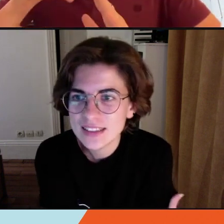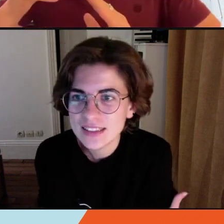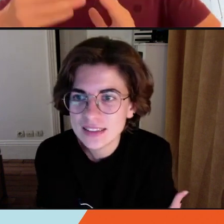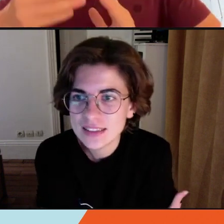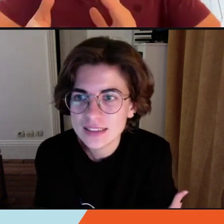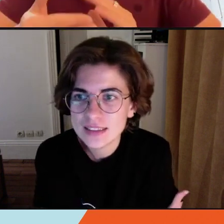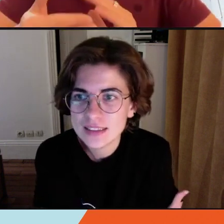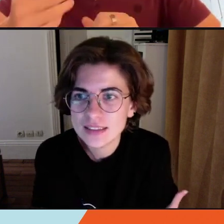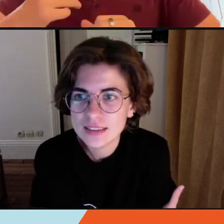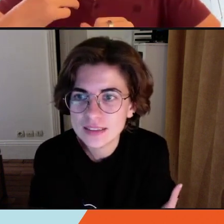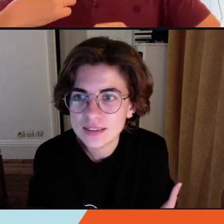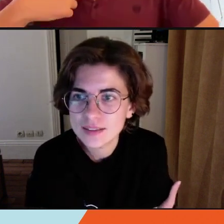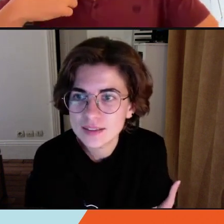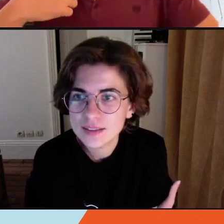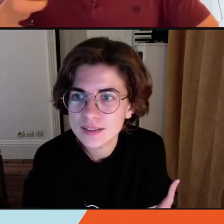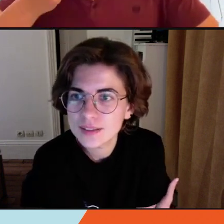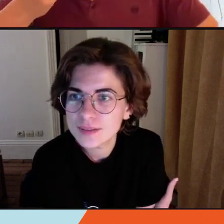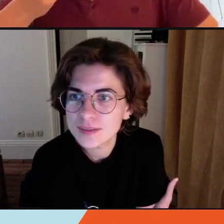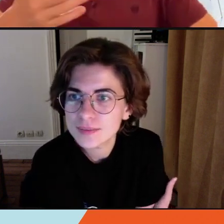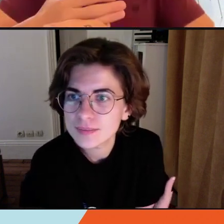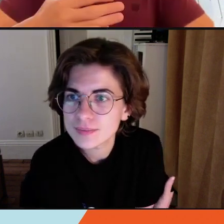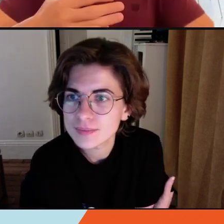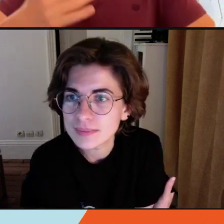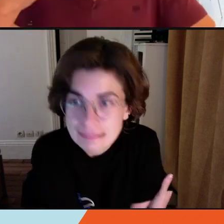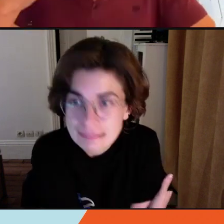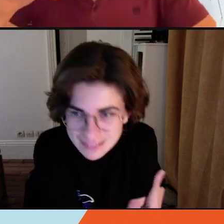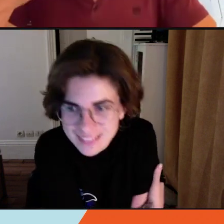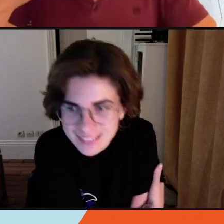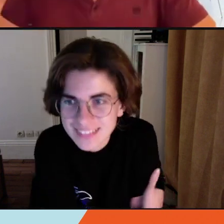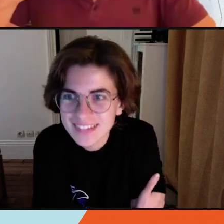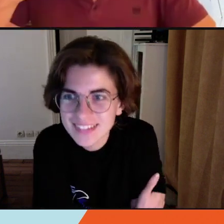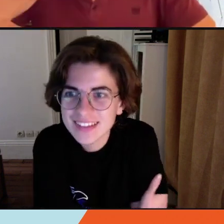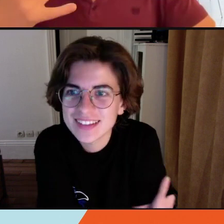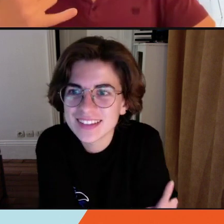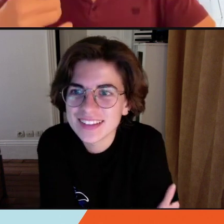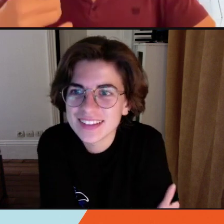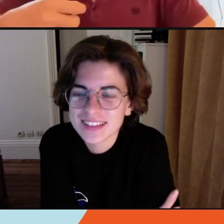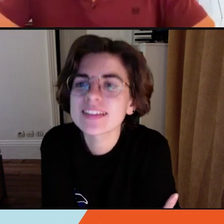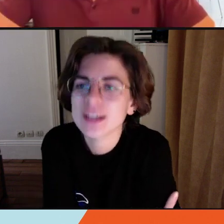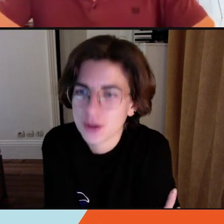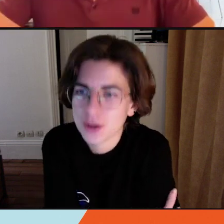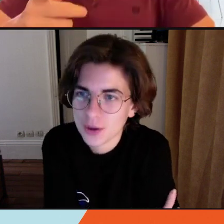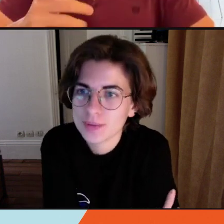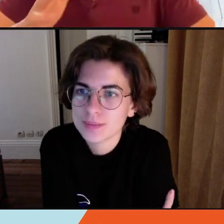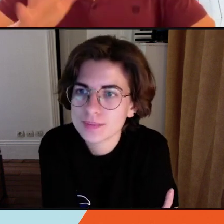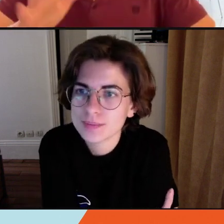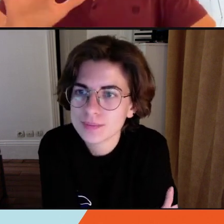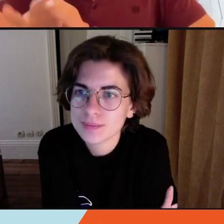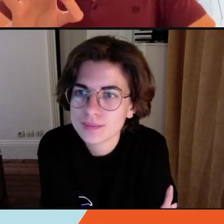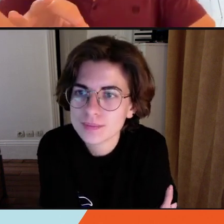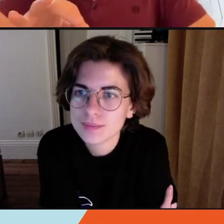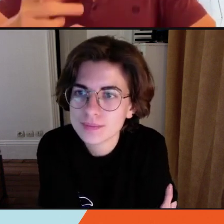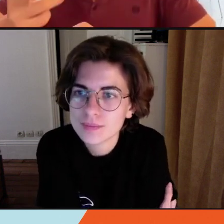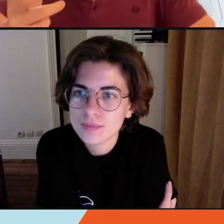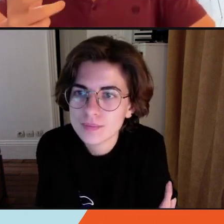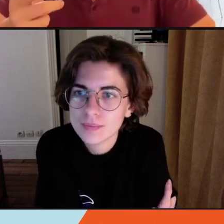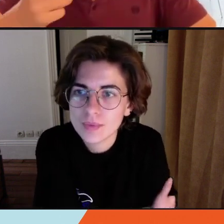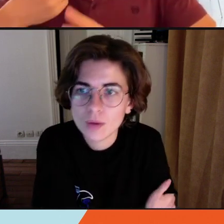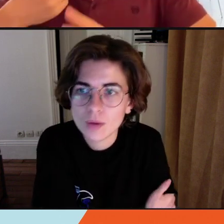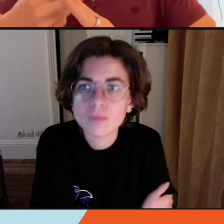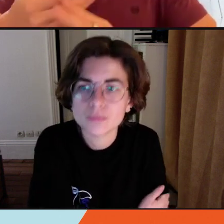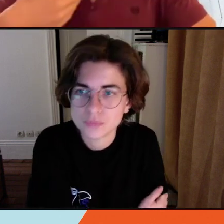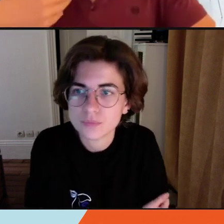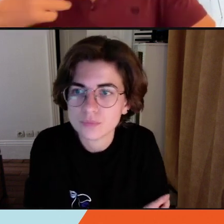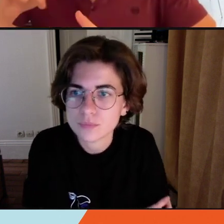demi, donc il faut que j'aille manger avant. J'ai d'autres appels. Mais peut-être qu'on a 5 minutes, si tu veux, pour répondre aux